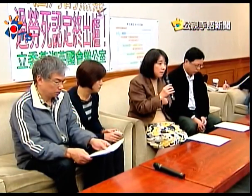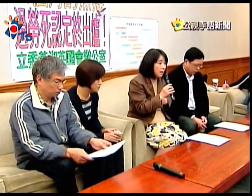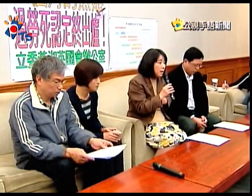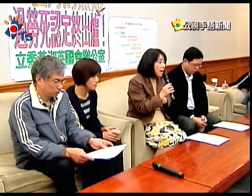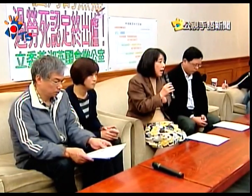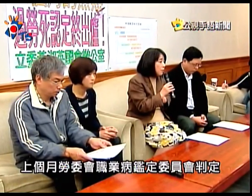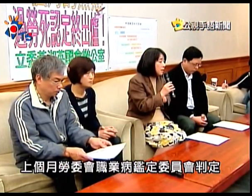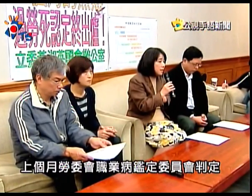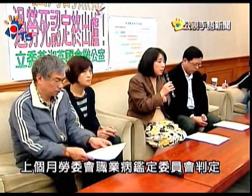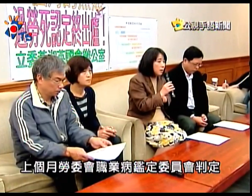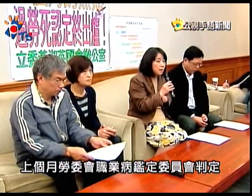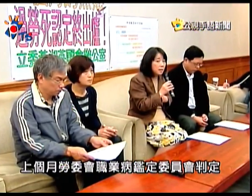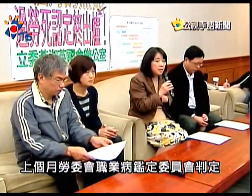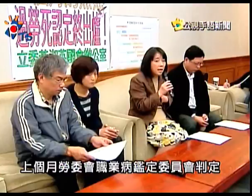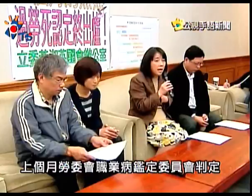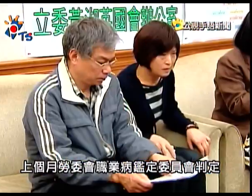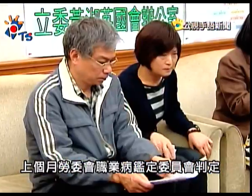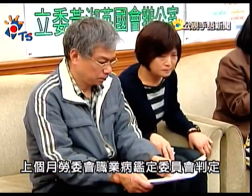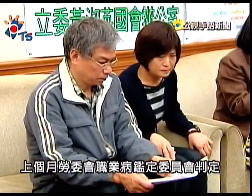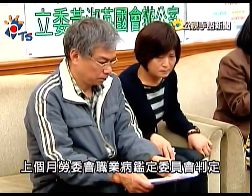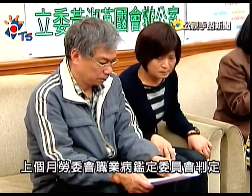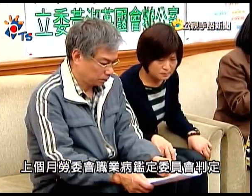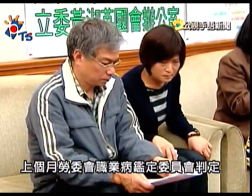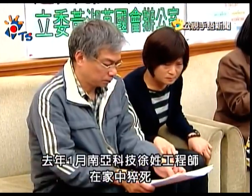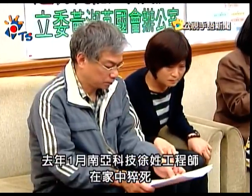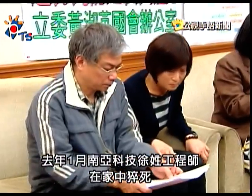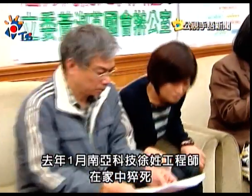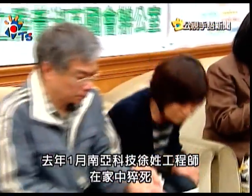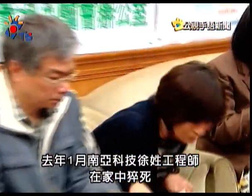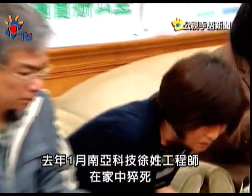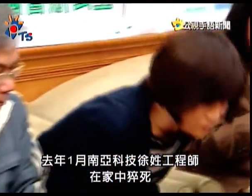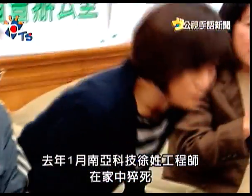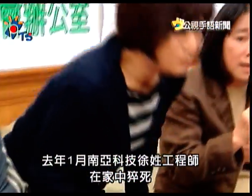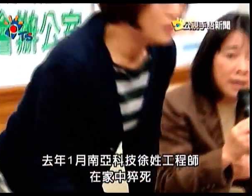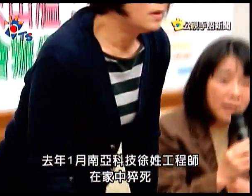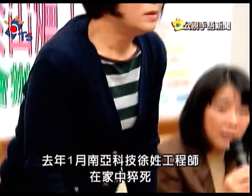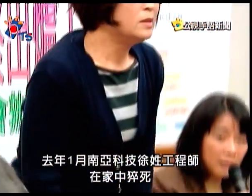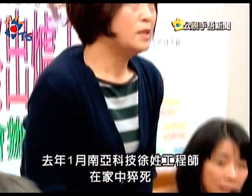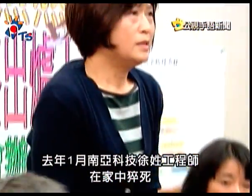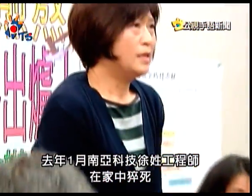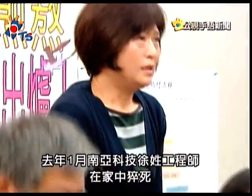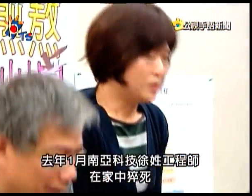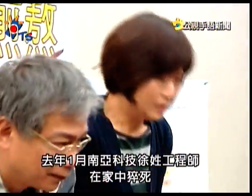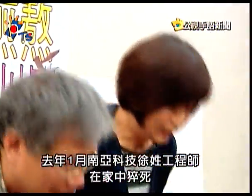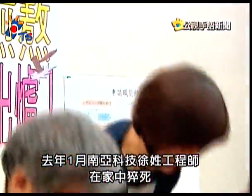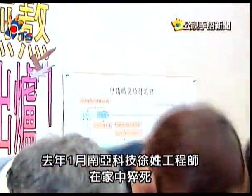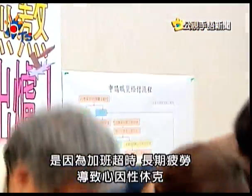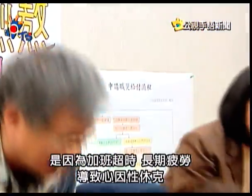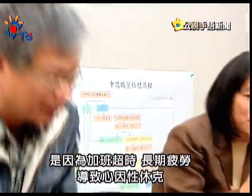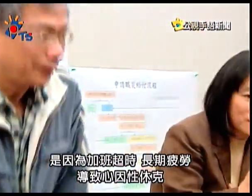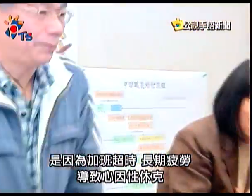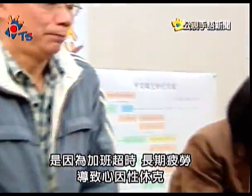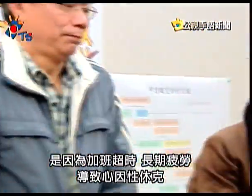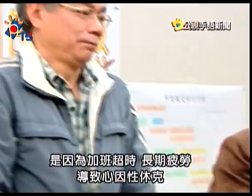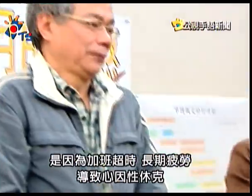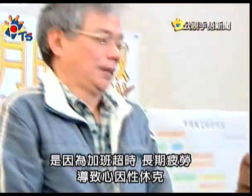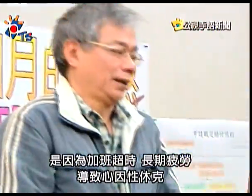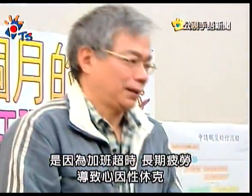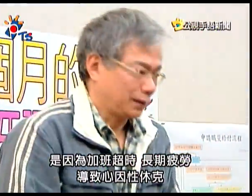上个月劳委会职业病鉴定委员会判定，去年1月南亚科技徐姓工程师在家中猝死，是因为加班超时、长期疲